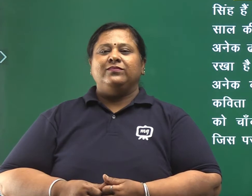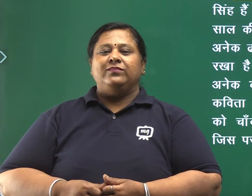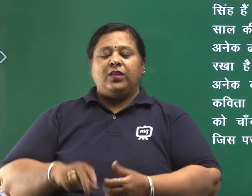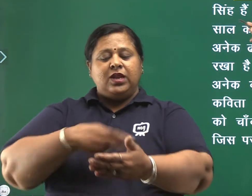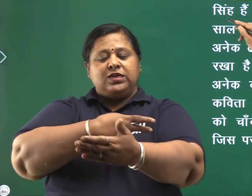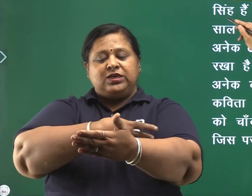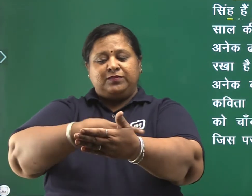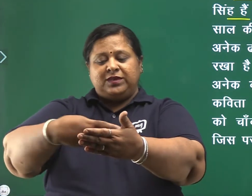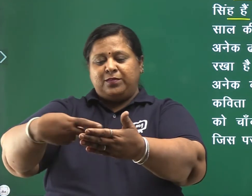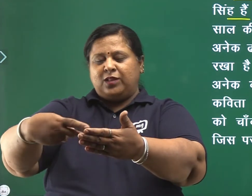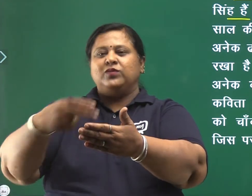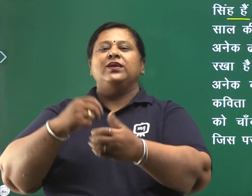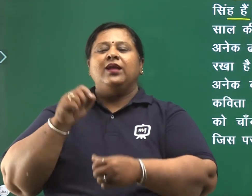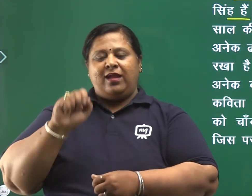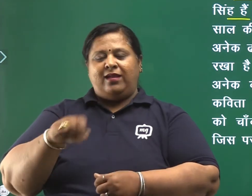शमशेर बहादुर सिंह है।